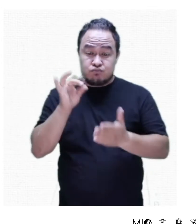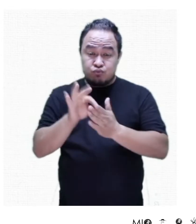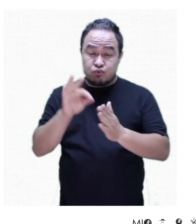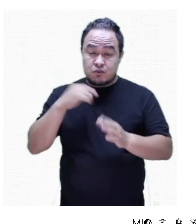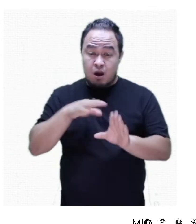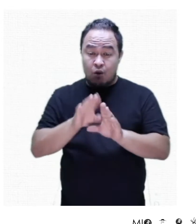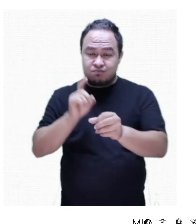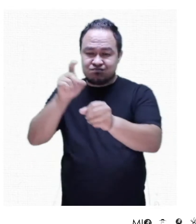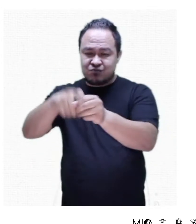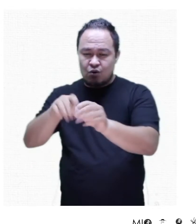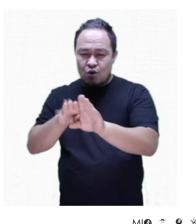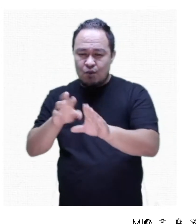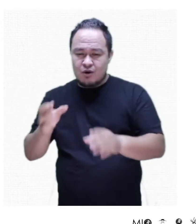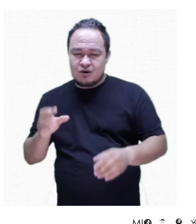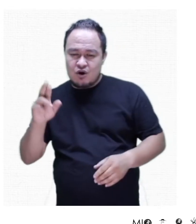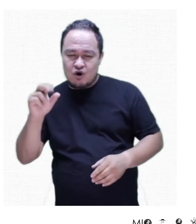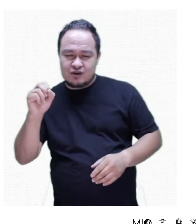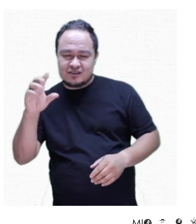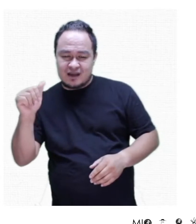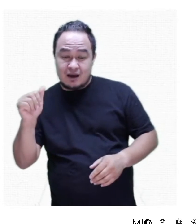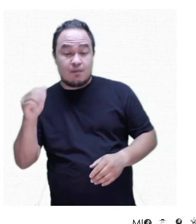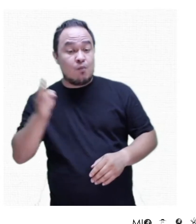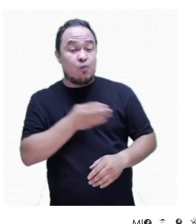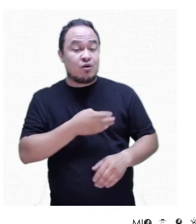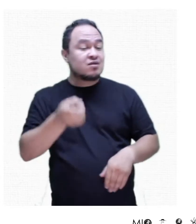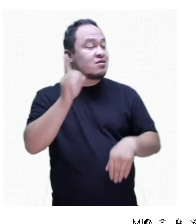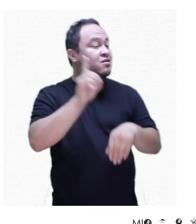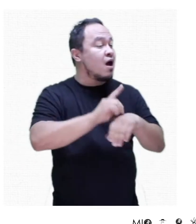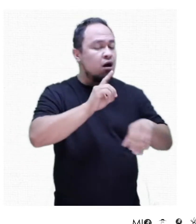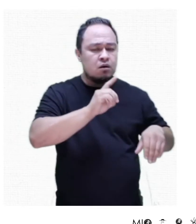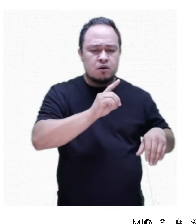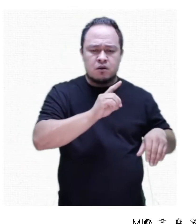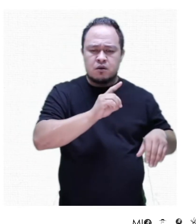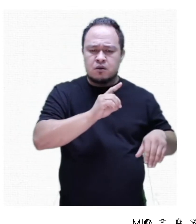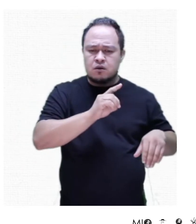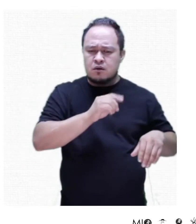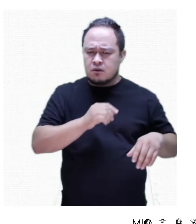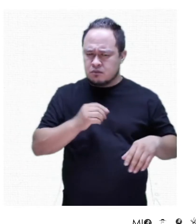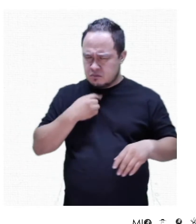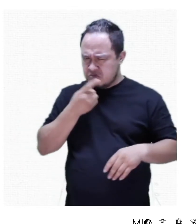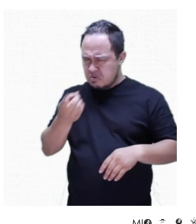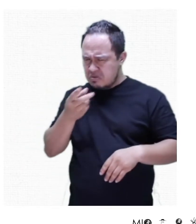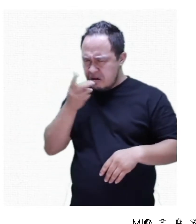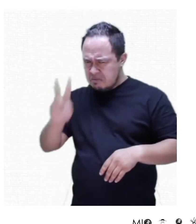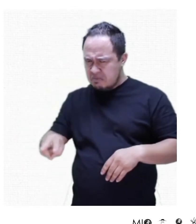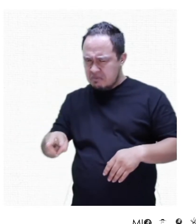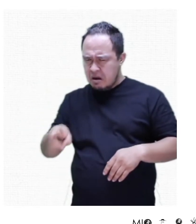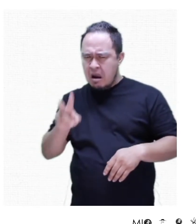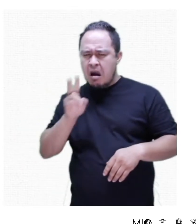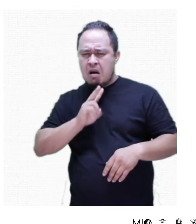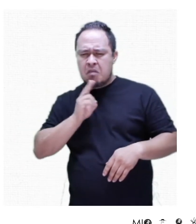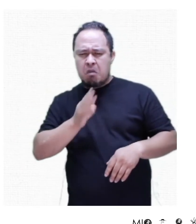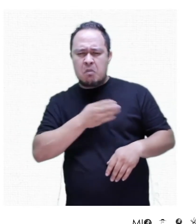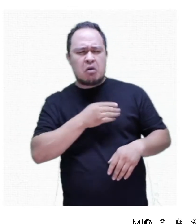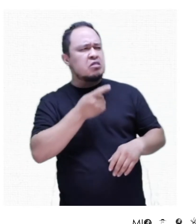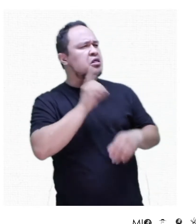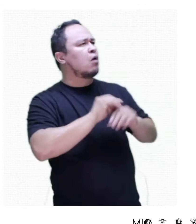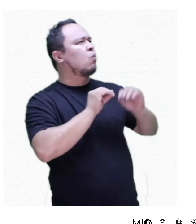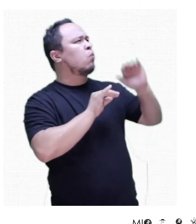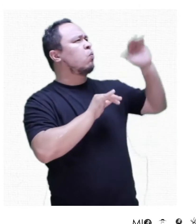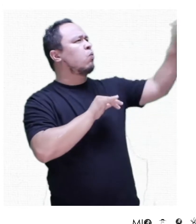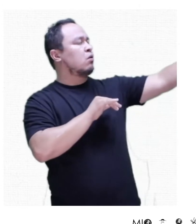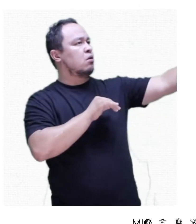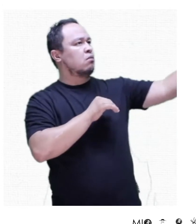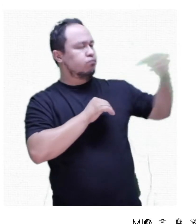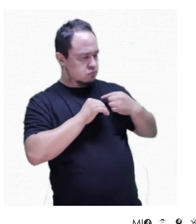puntas afiladas de las rocas más puntiagudas. «¡Buenos días!», dijo hablando al azar.